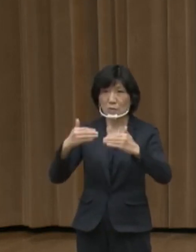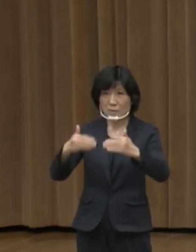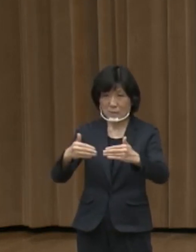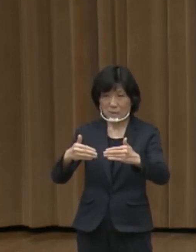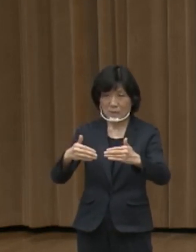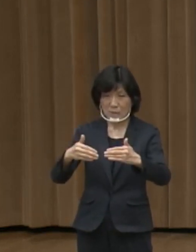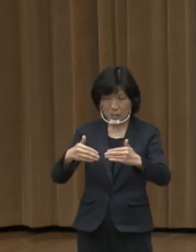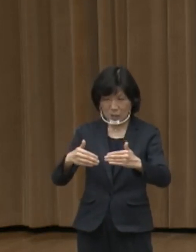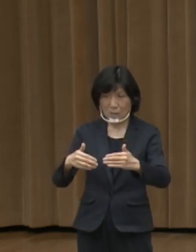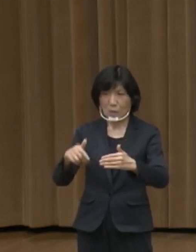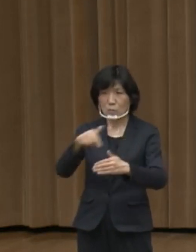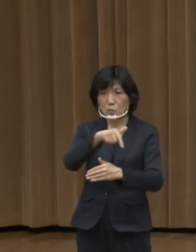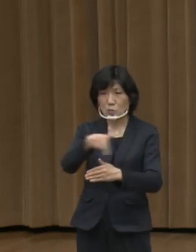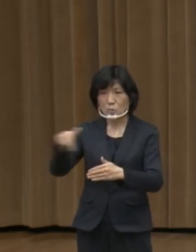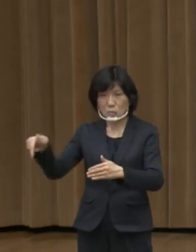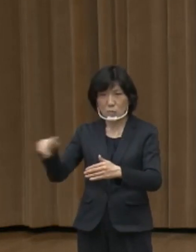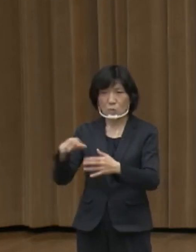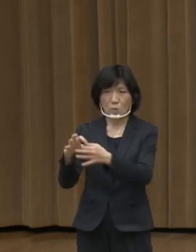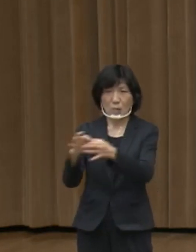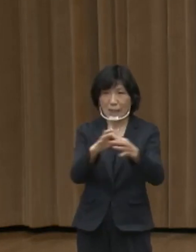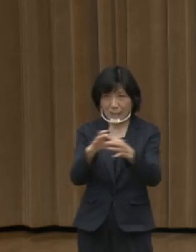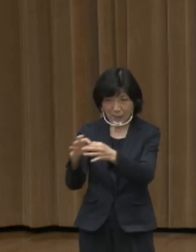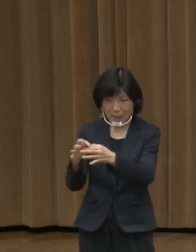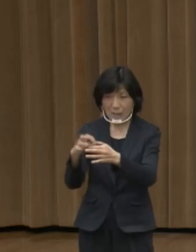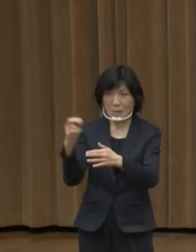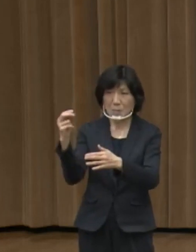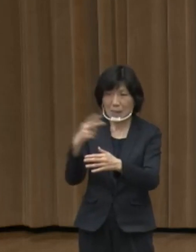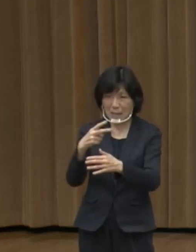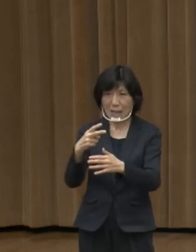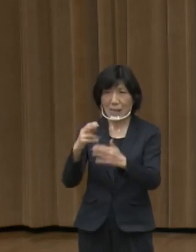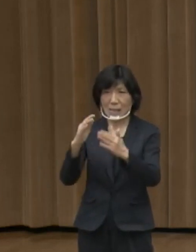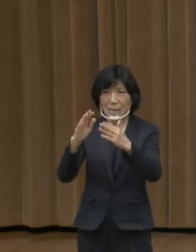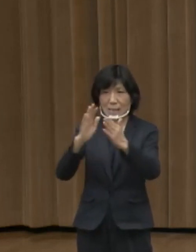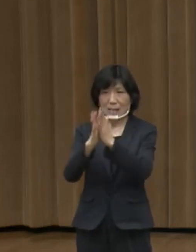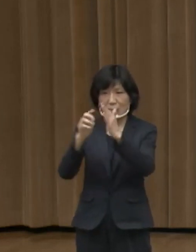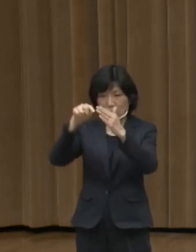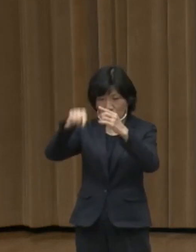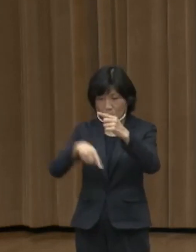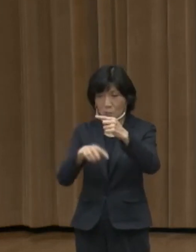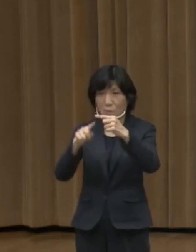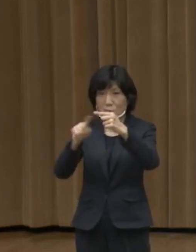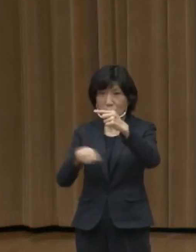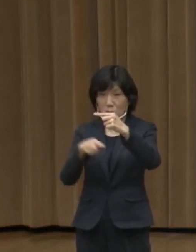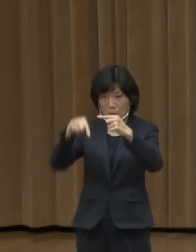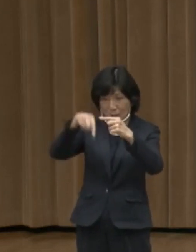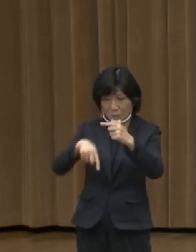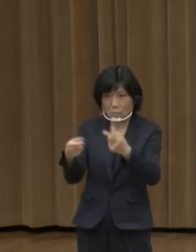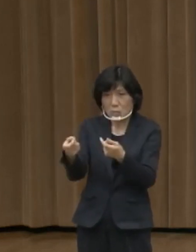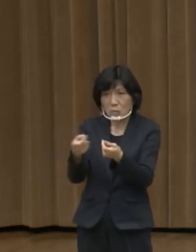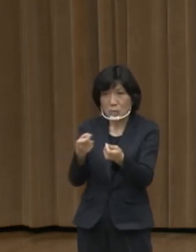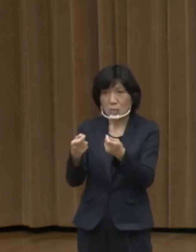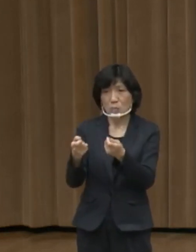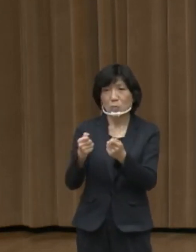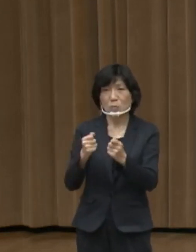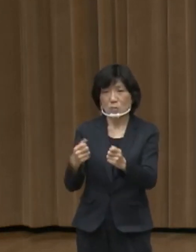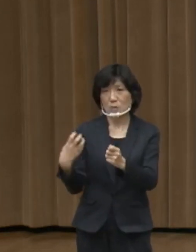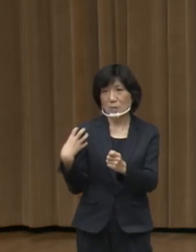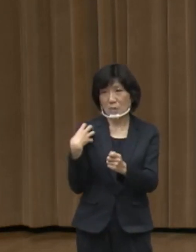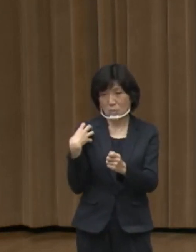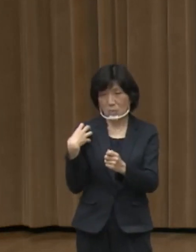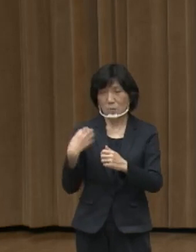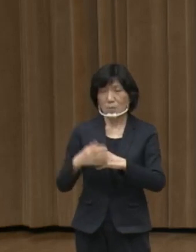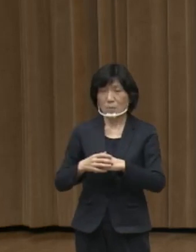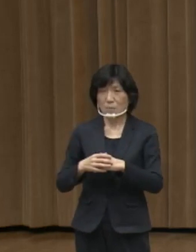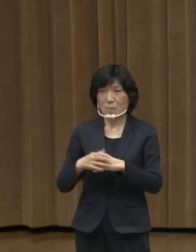部局間の連携の推進を図り、庁内調整を主導的に取り組むポストであります。統括参事のう